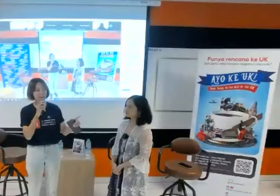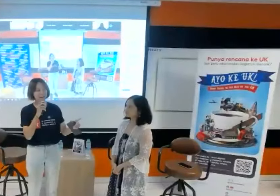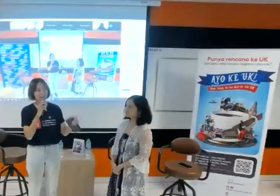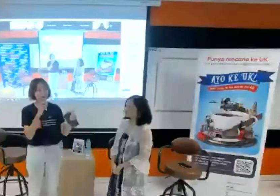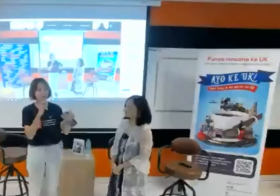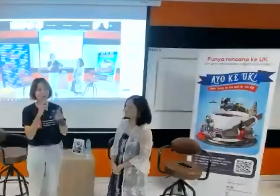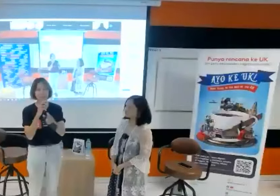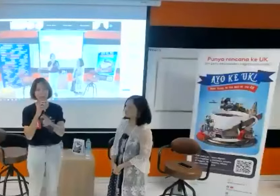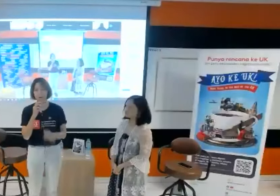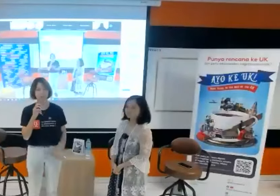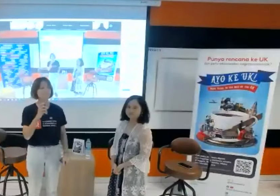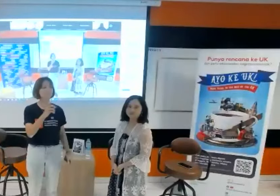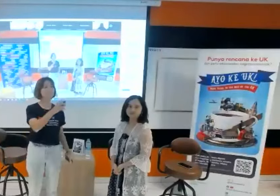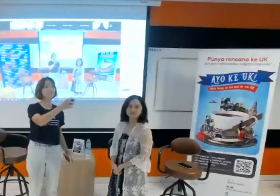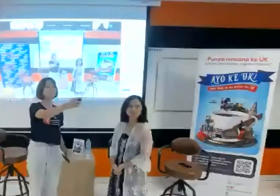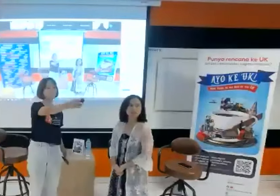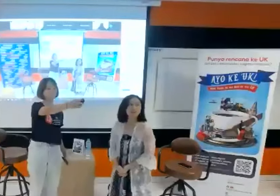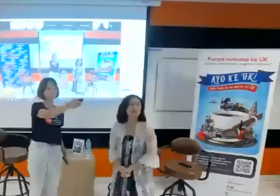kepanjangannya